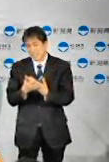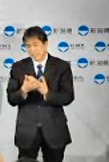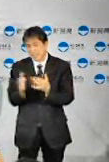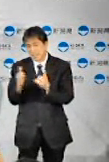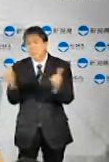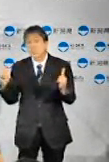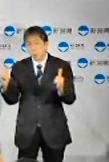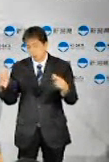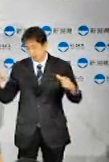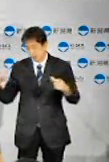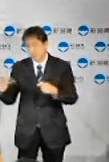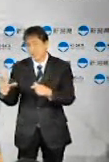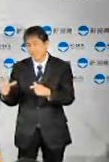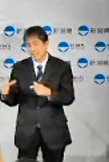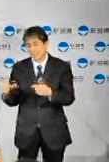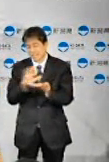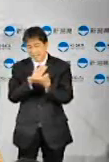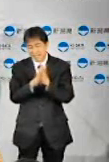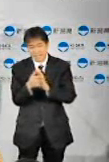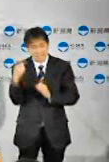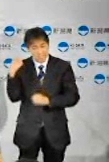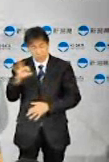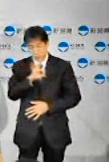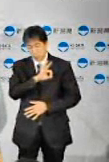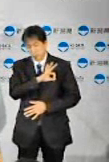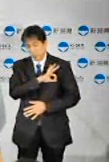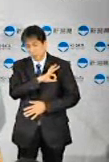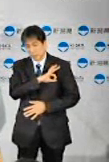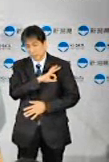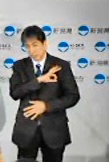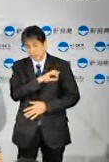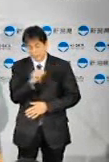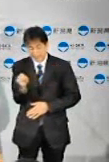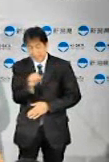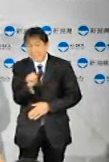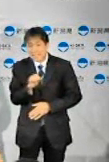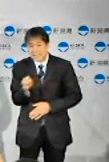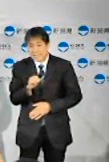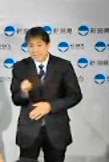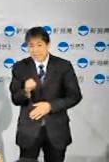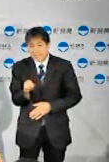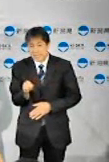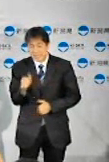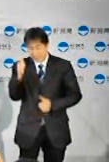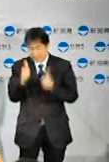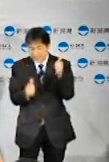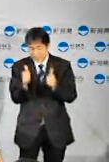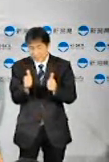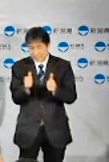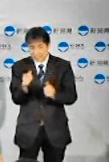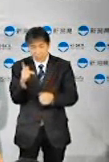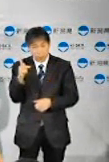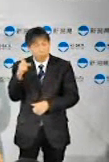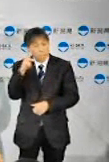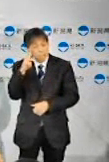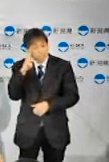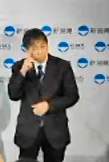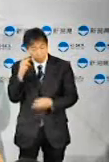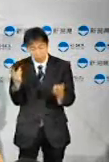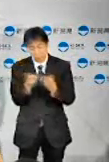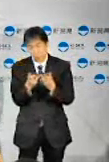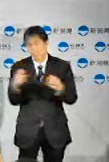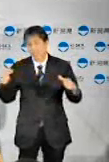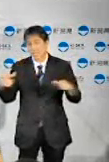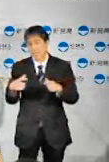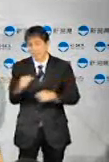叫ばれている中で、今年県教委が筆記試験の出題範囲の科目数を減らしたりですとか、今